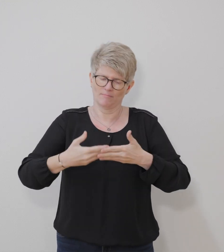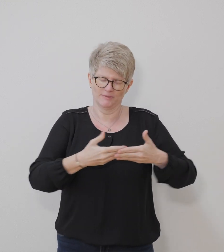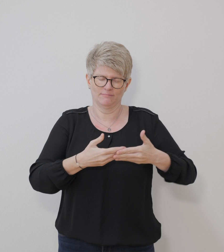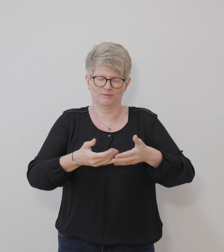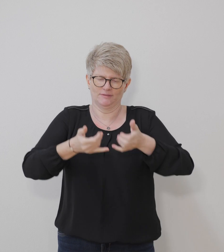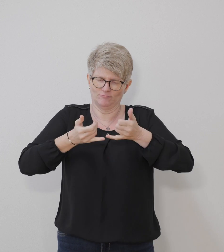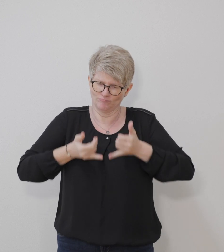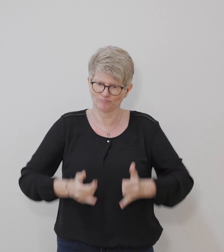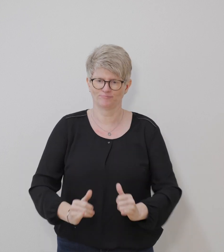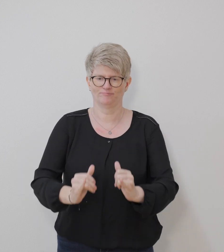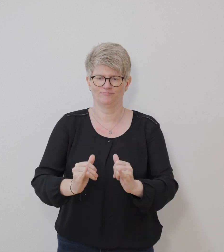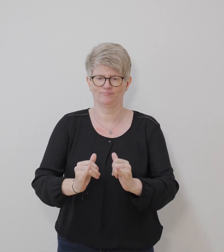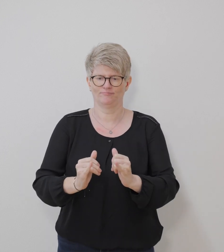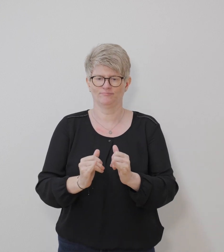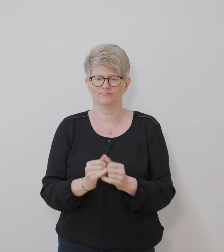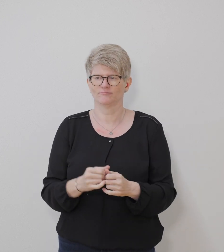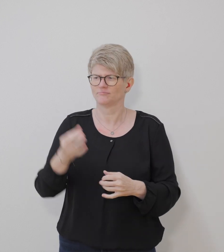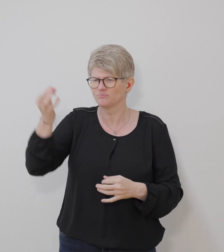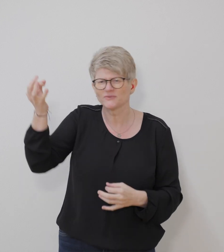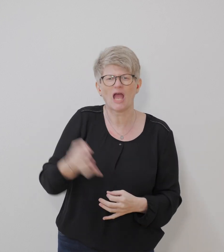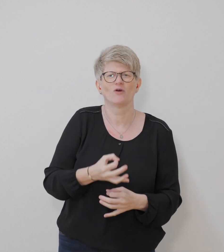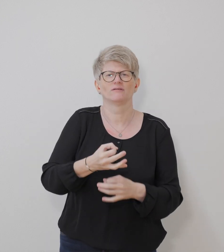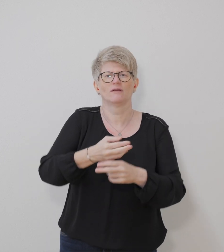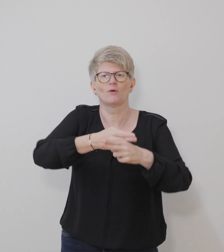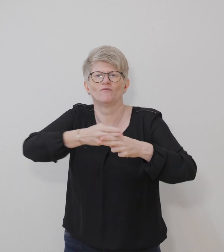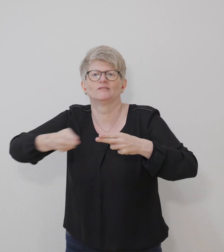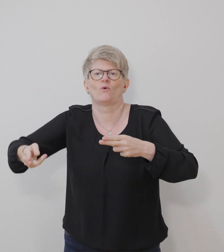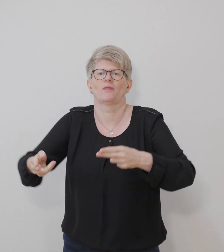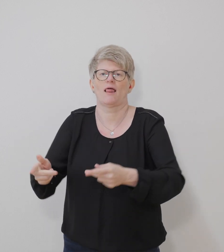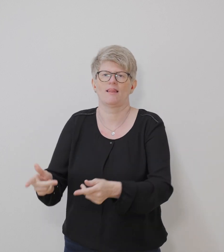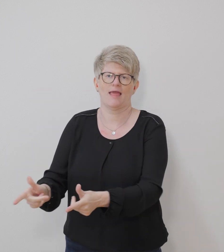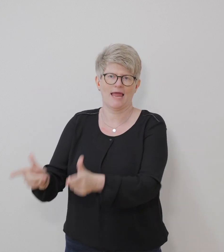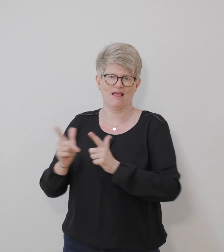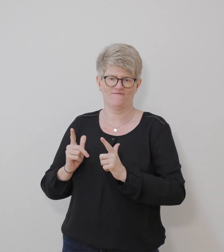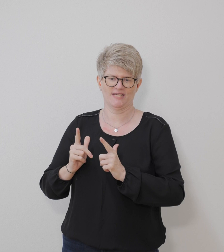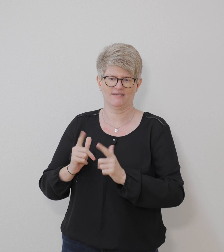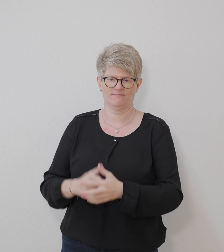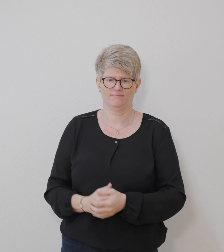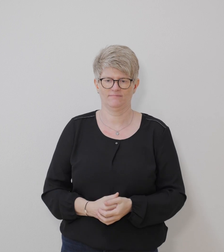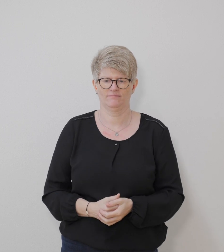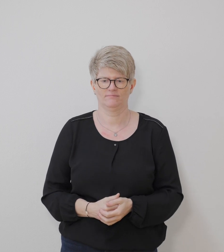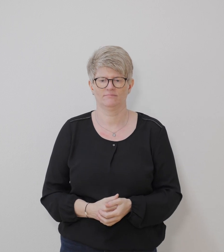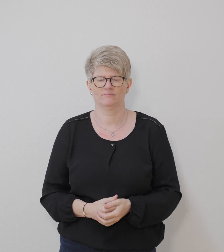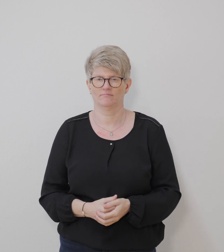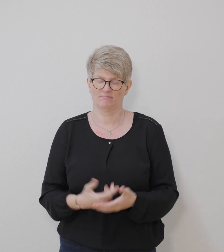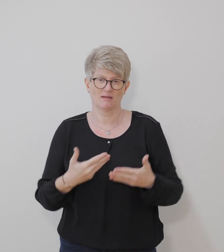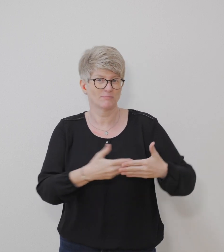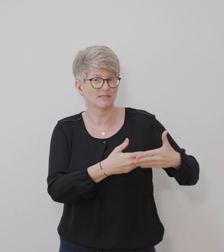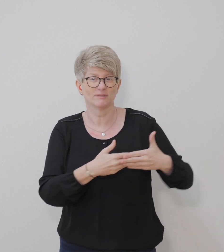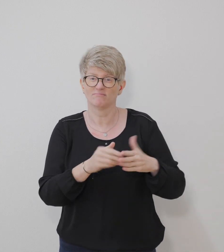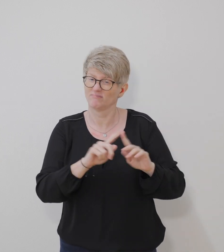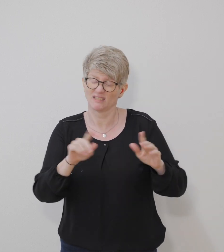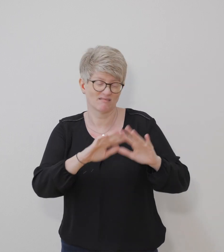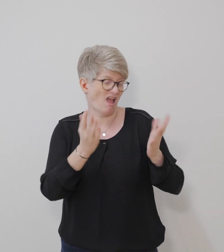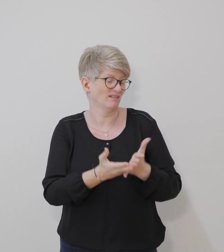gesundheitlichen Problemen geboren. Sie ist zwischen der Fürsorge für das Neugeborene und dem Druck, die Existenz sichern zu